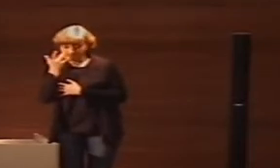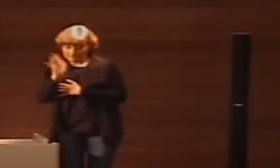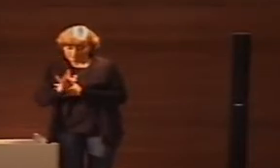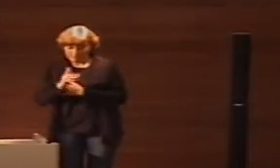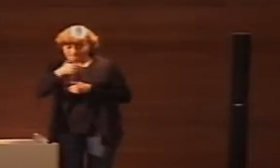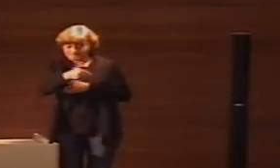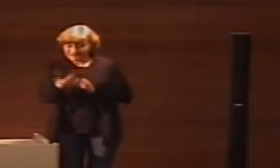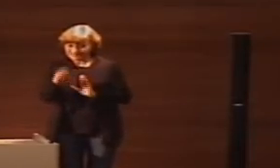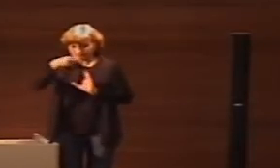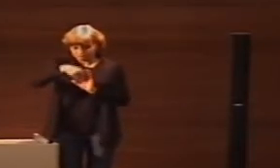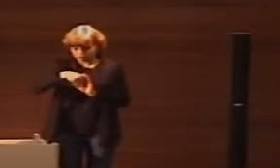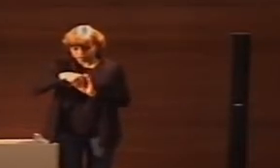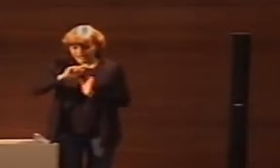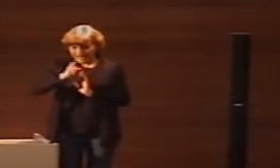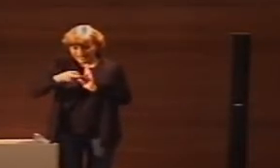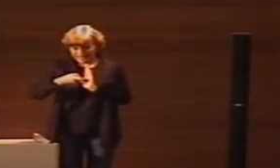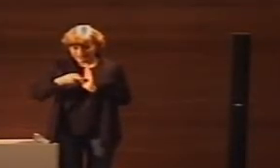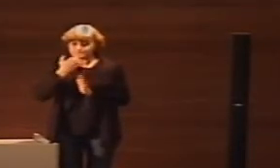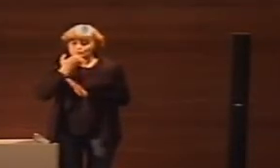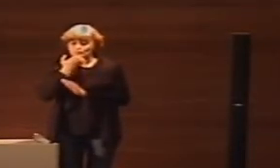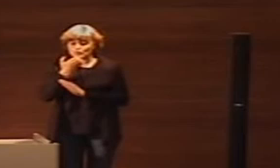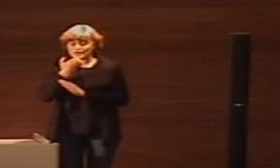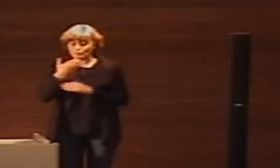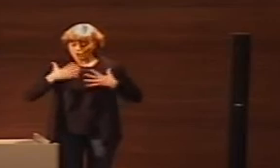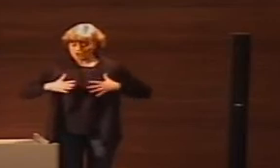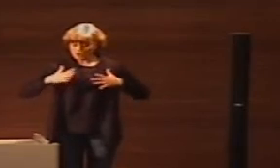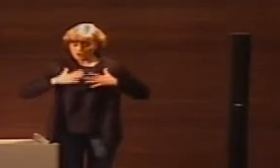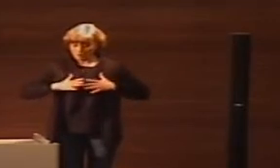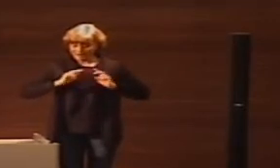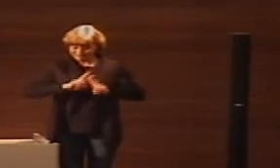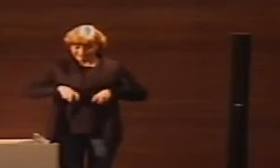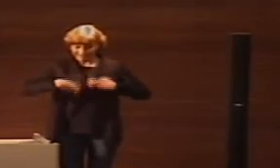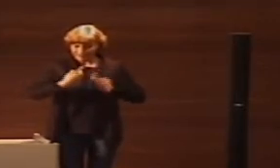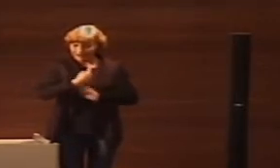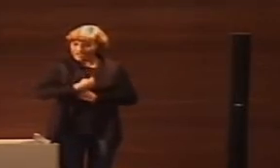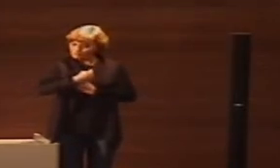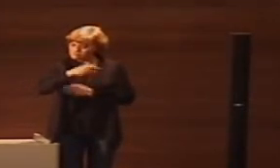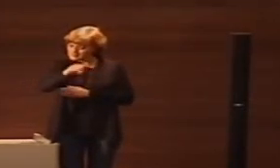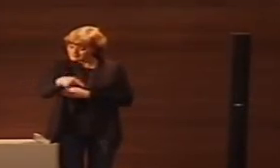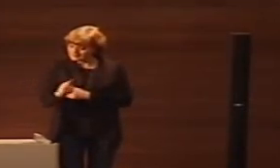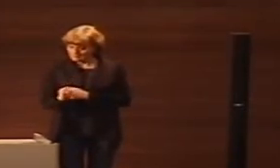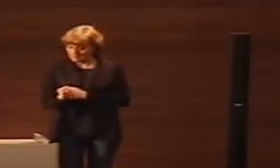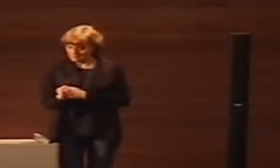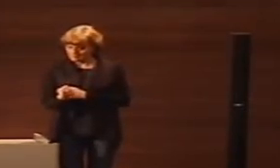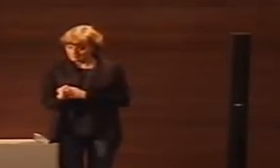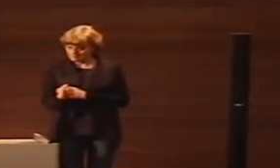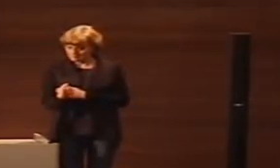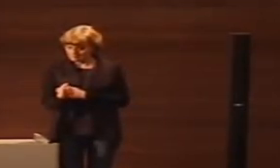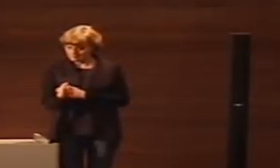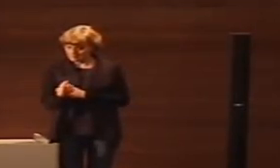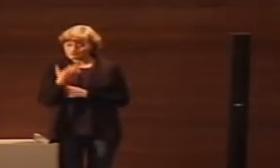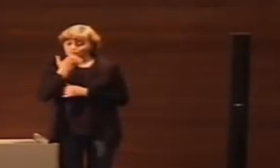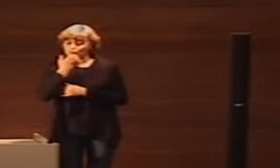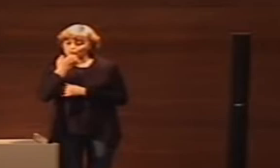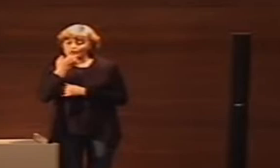recogida selectiva obligatoria de bioresiduos y de textiles. El bioestabilizado, a partir de un cierto momento, no